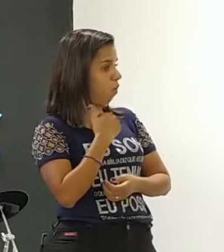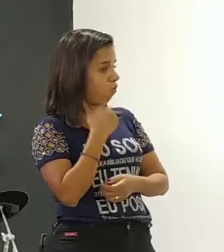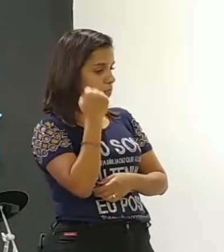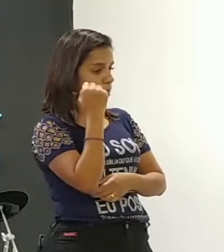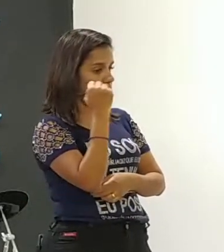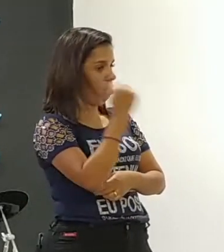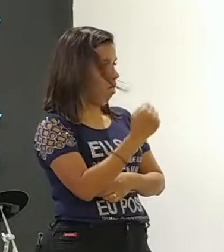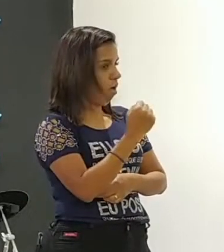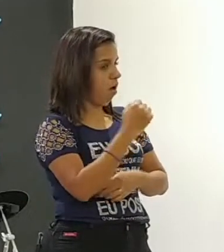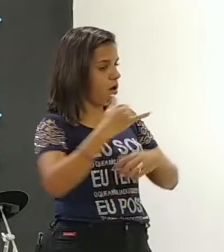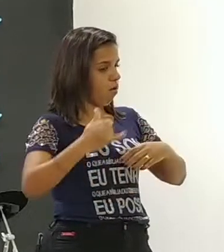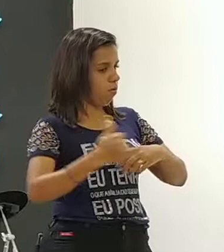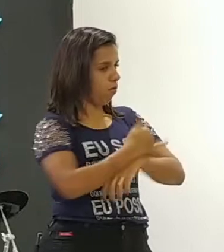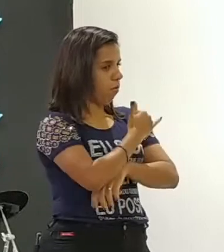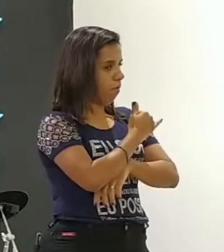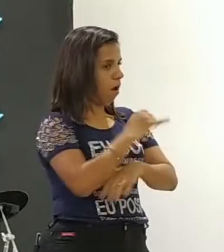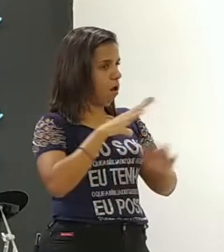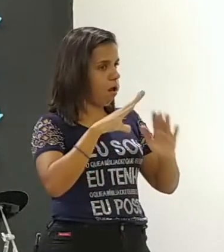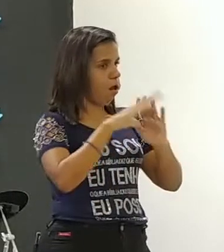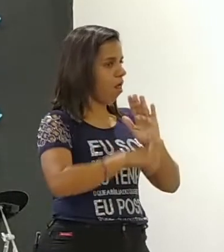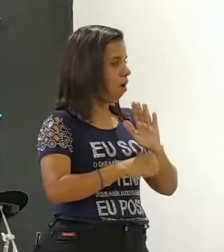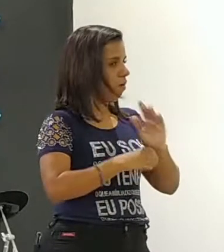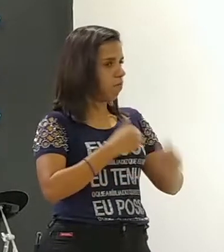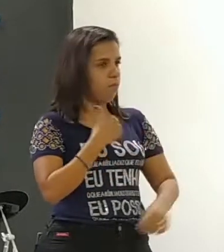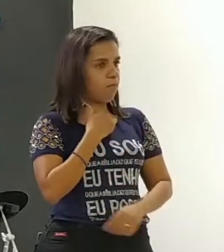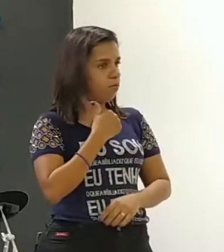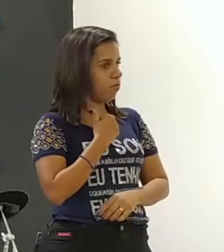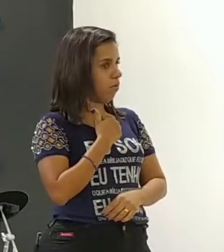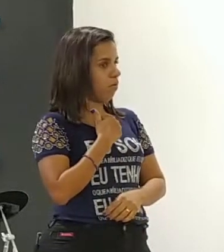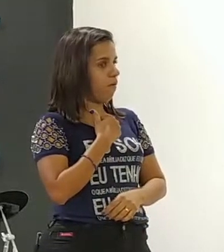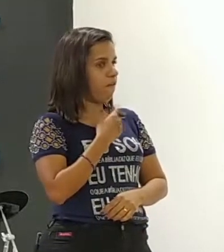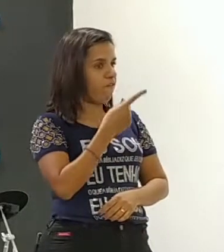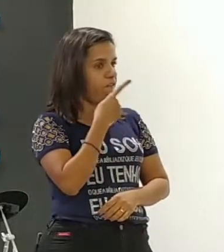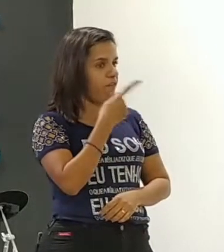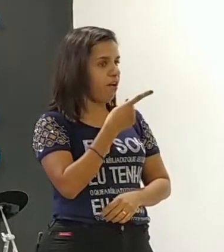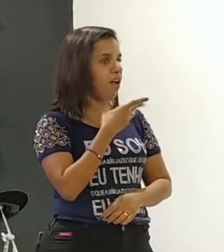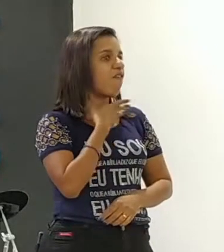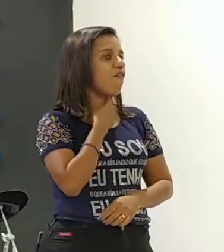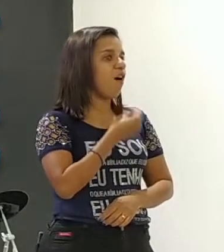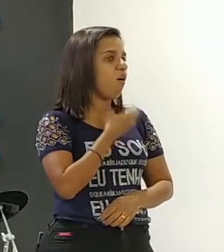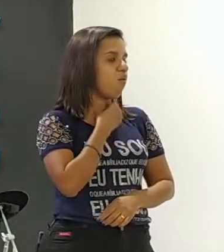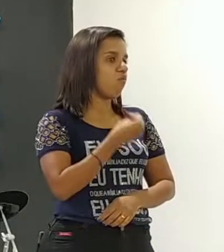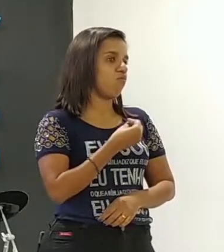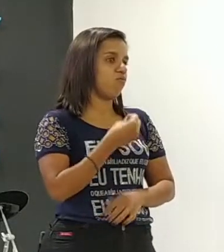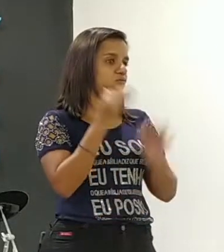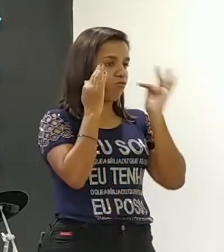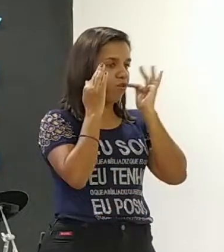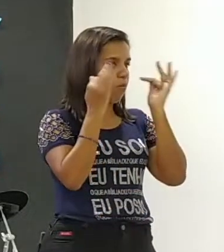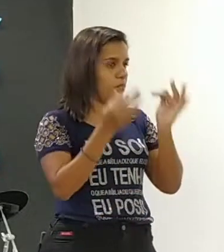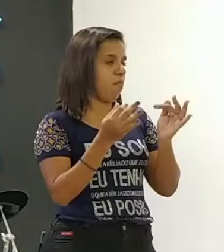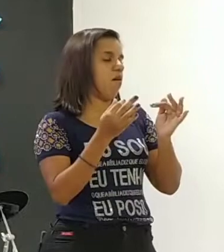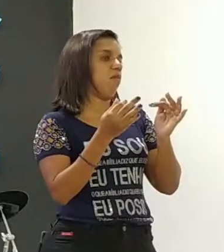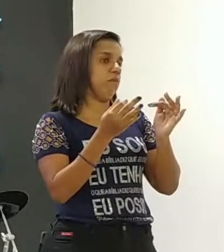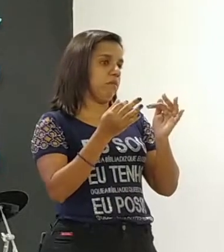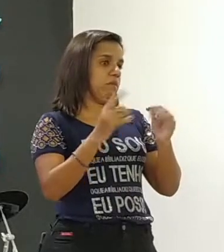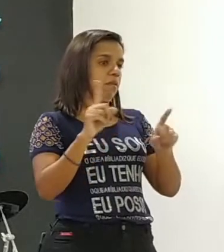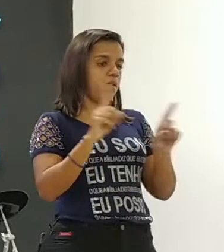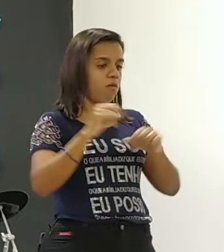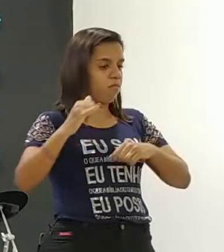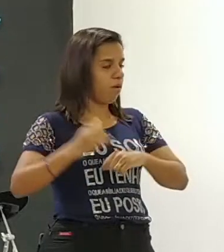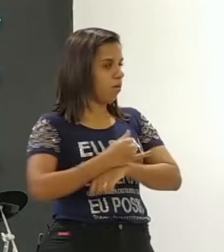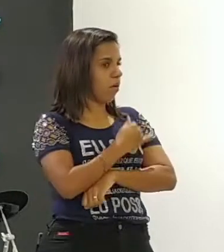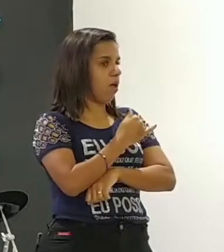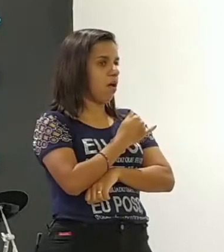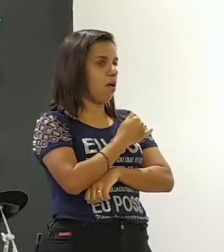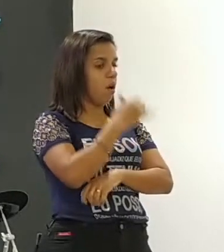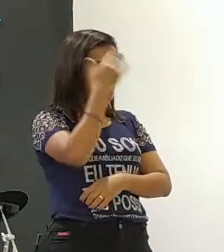matar, não adulterar, não roubar, não dizer falso testemunho, não defraudar a